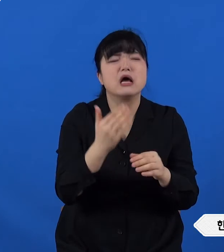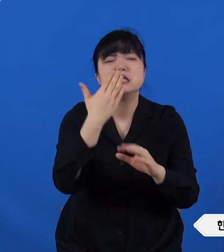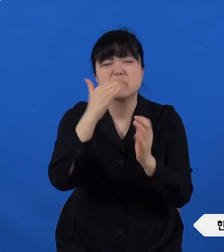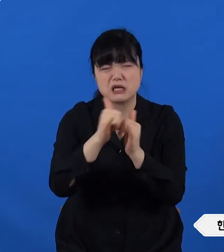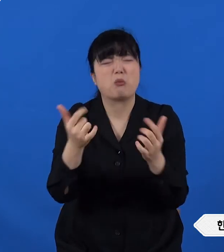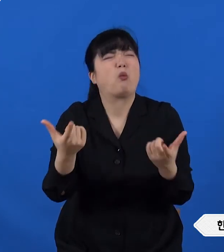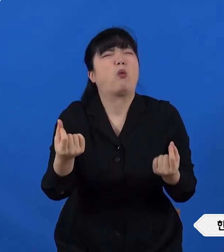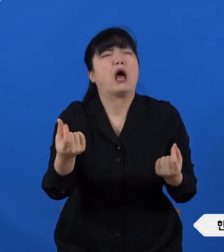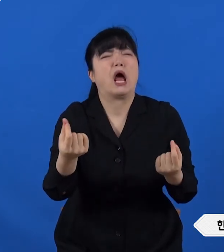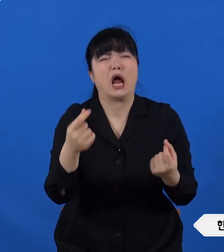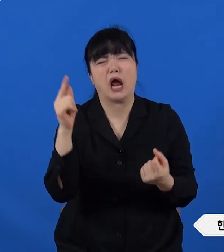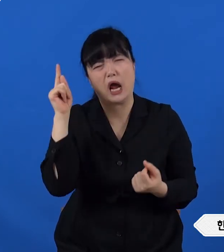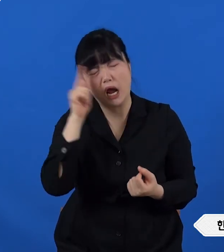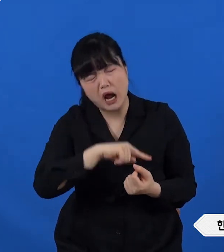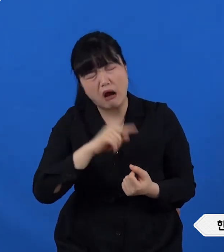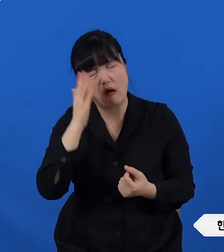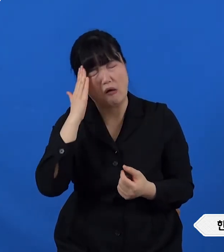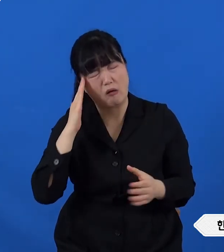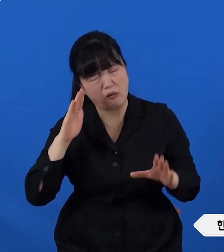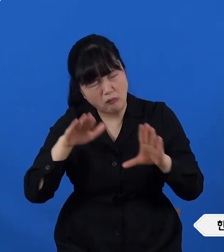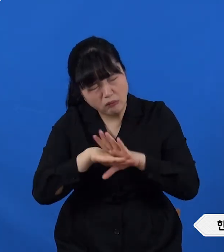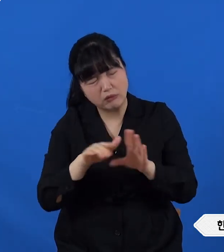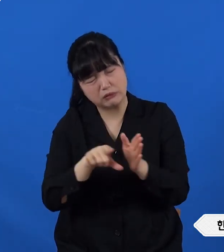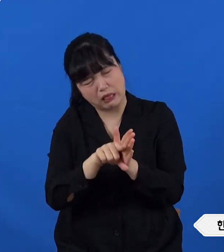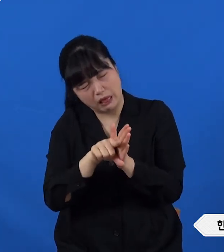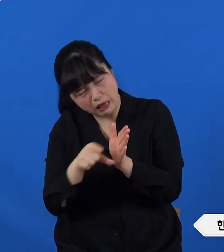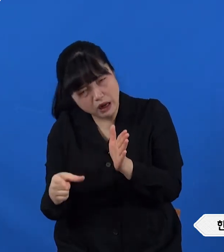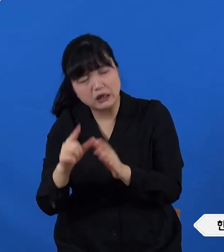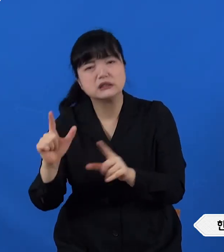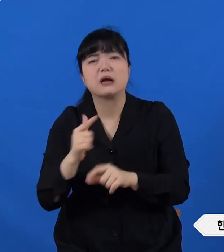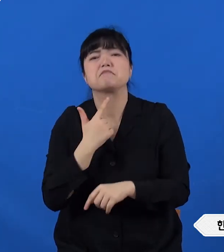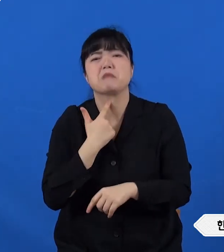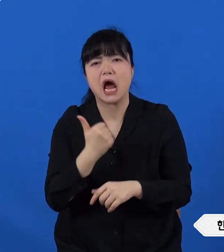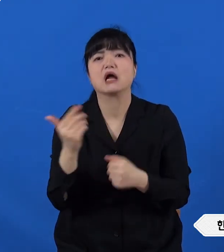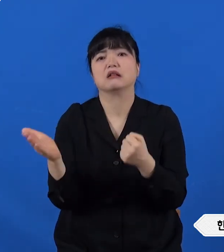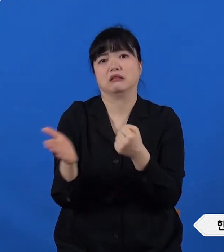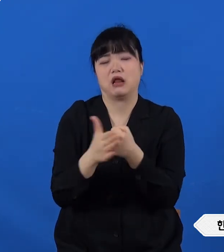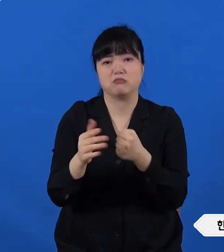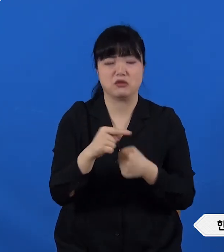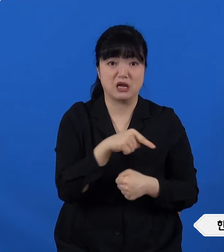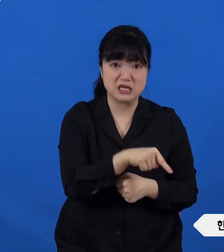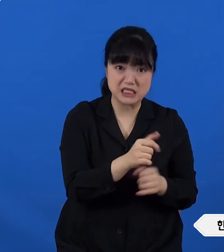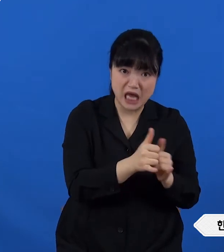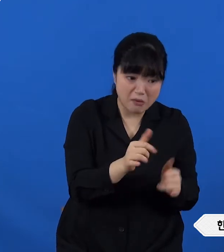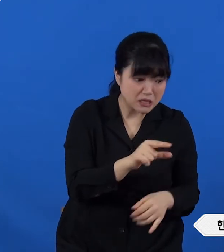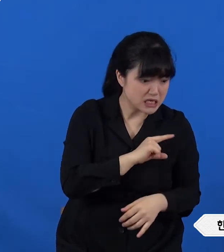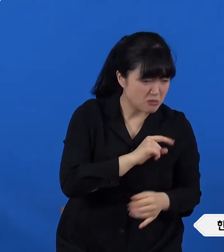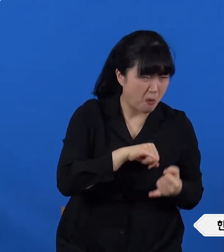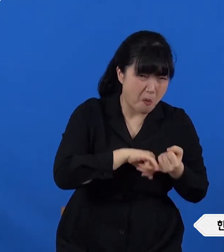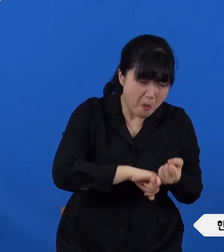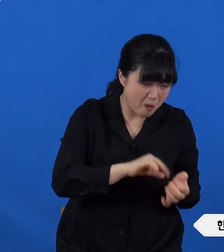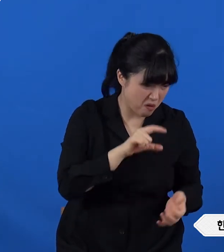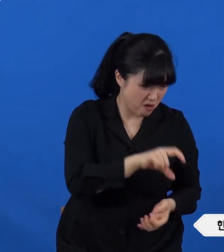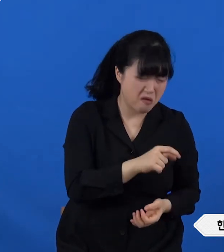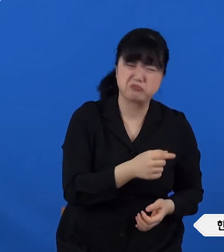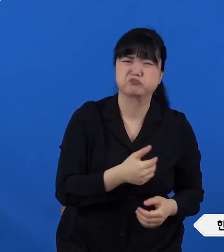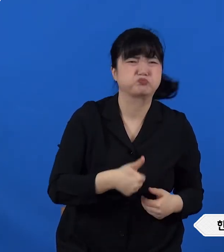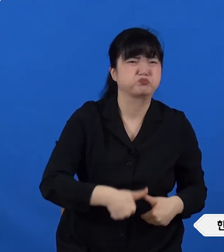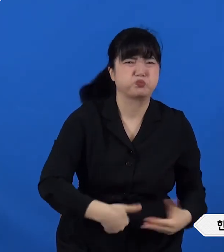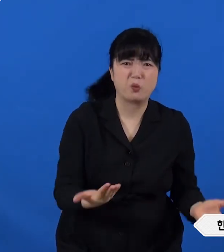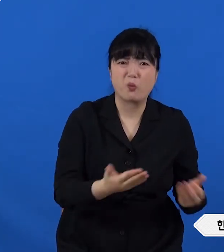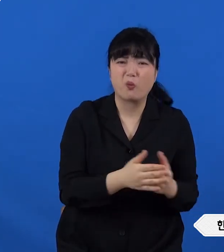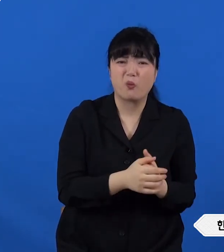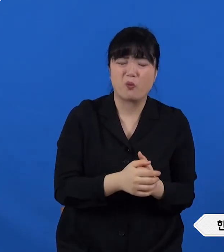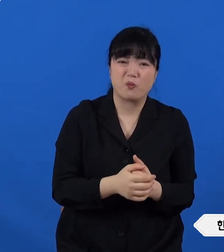비슷하게 그렇게 어둡고 타락된 삶을 살았기 때문에, 그래서 여기 나오는 사람들 이름을 구태여 꼭 집어서 밝힐